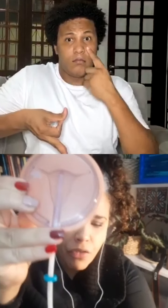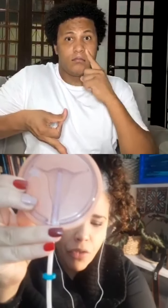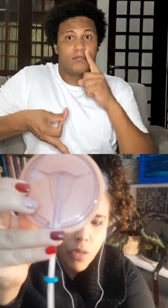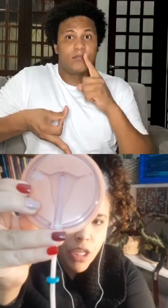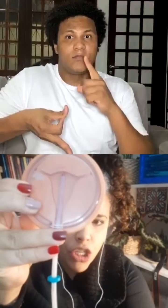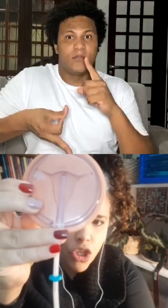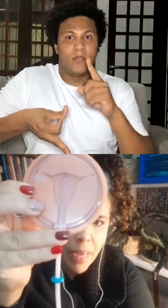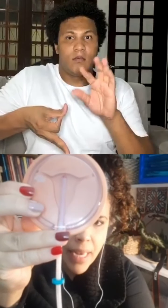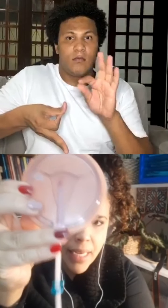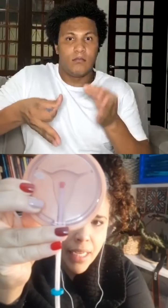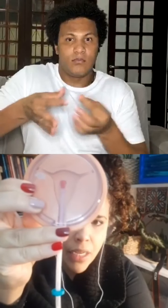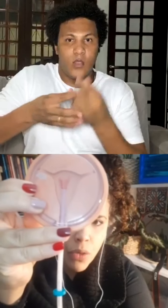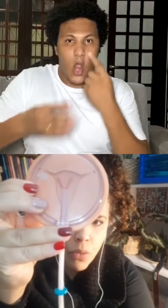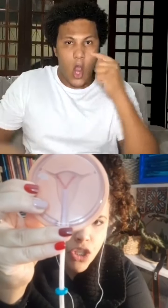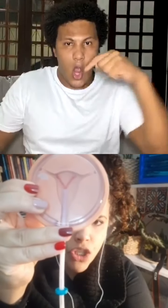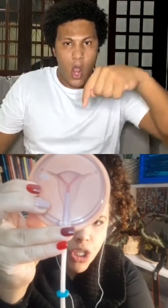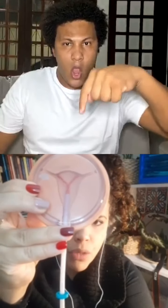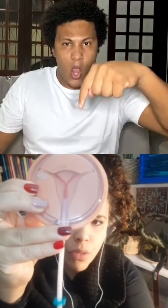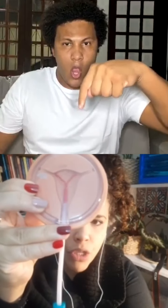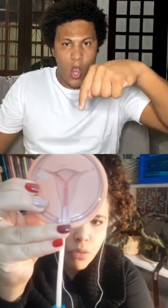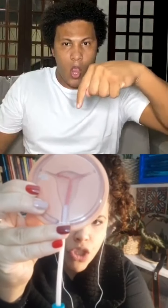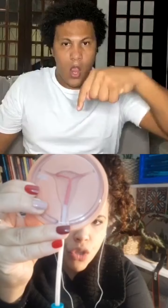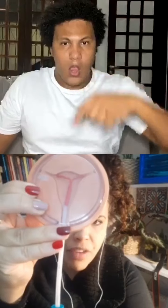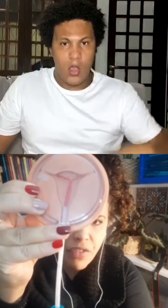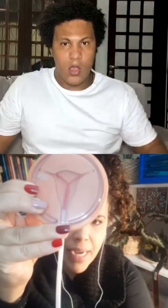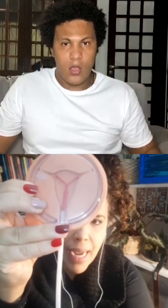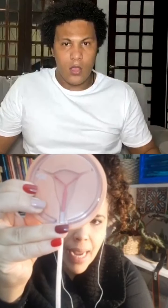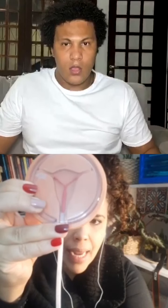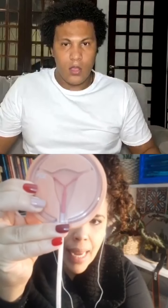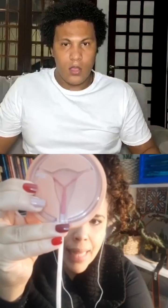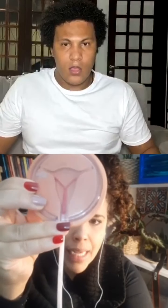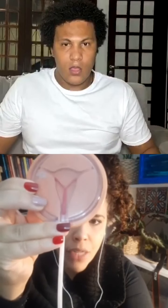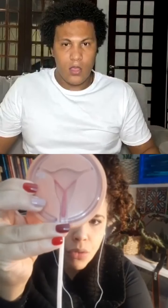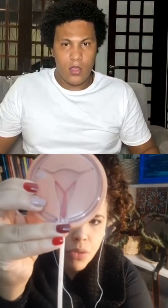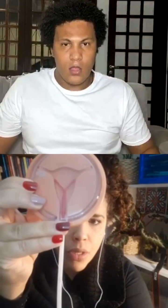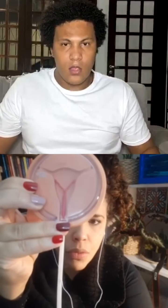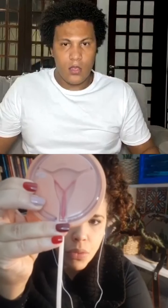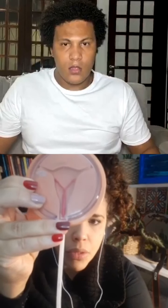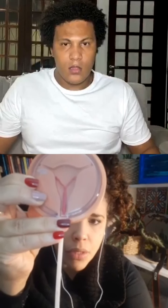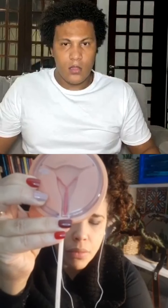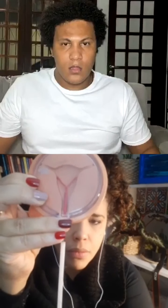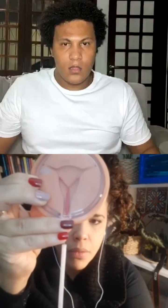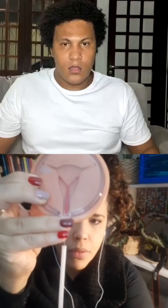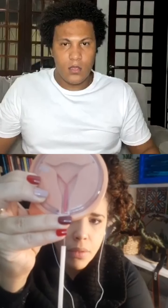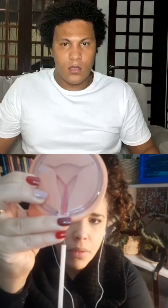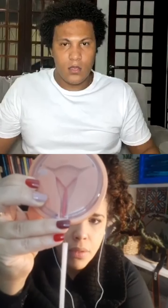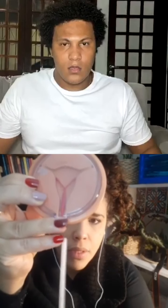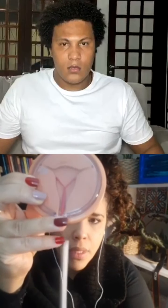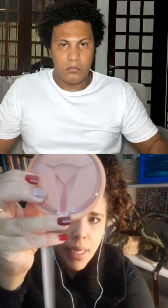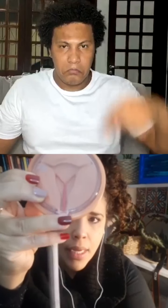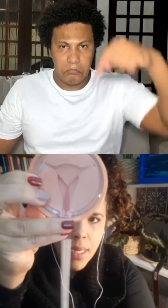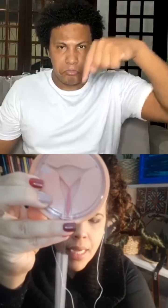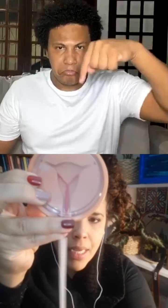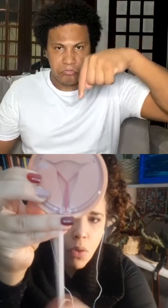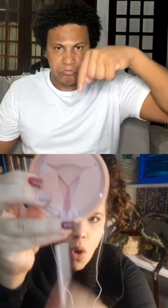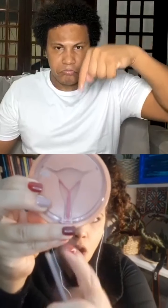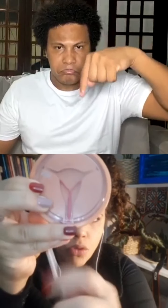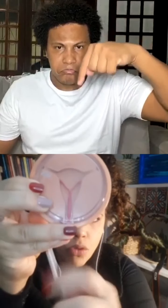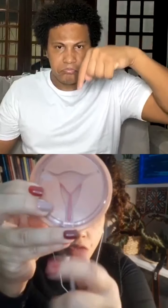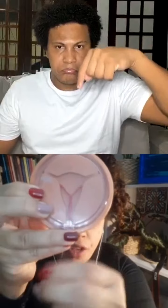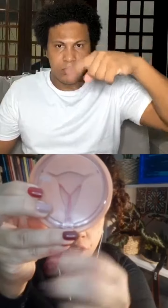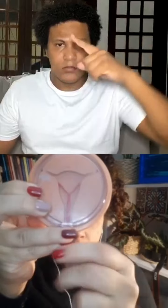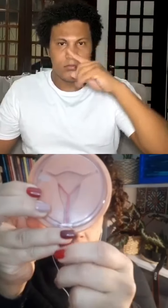vou expelir o DIU, e o DIU vai ficar lá dentro do seu útero. E aí eu corto